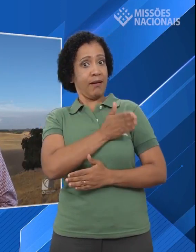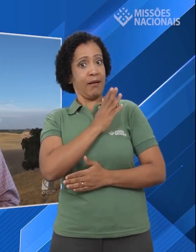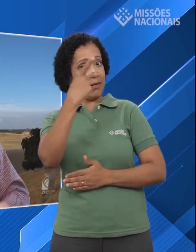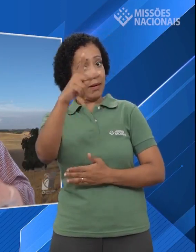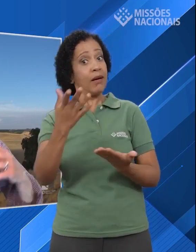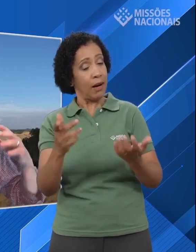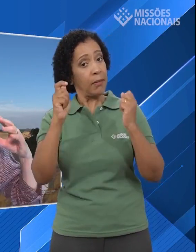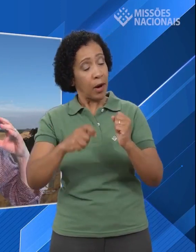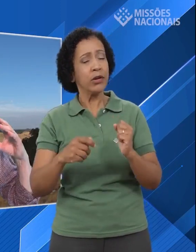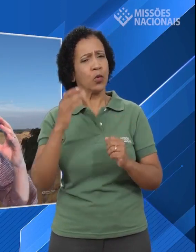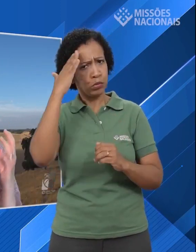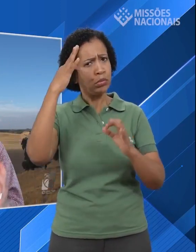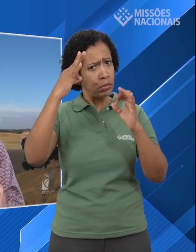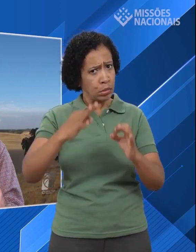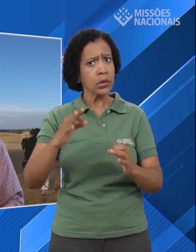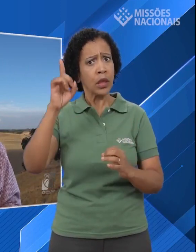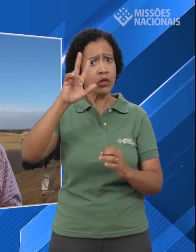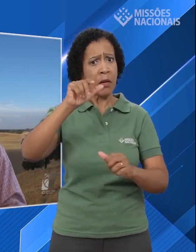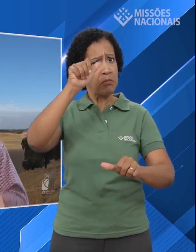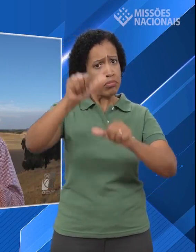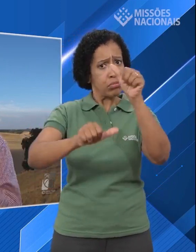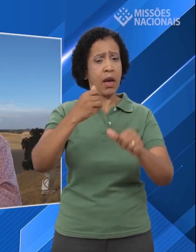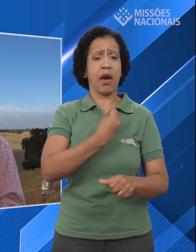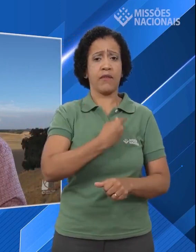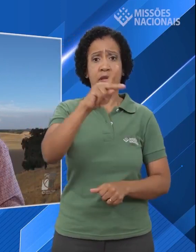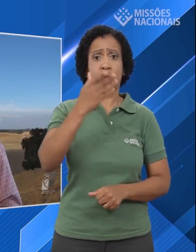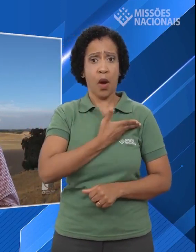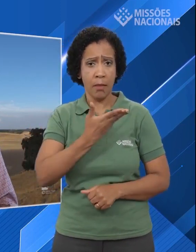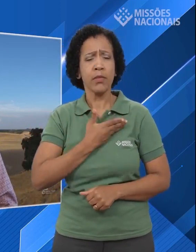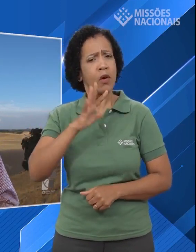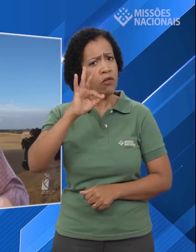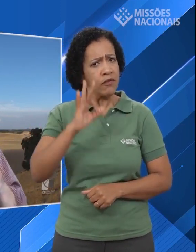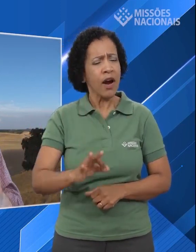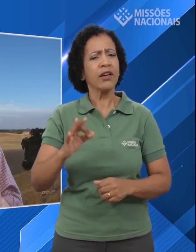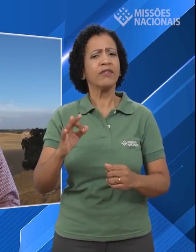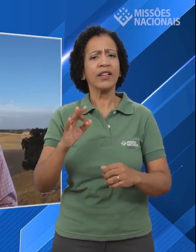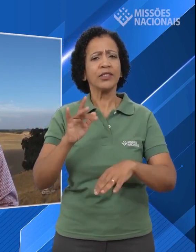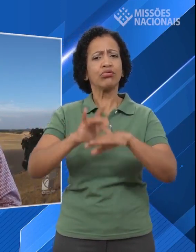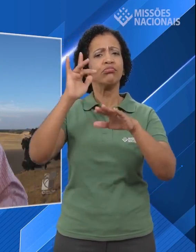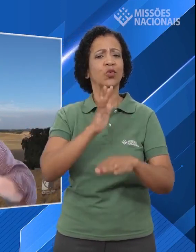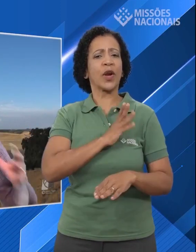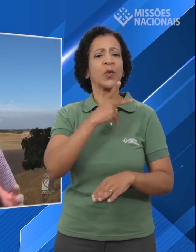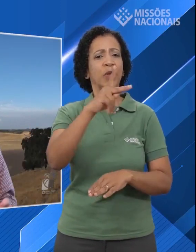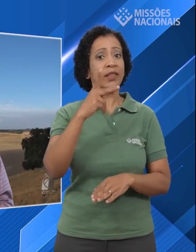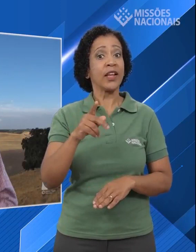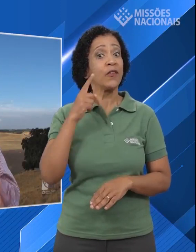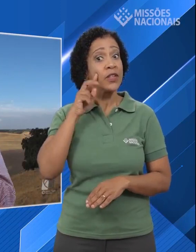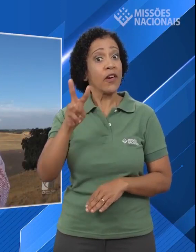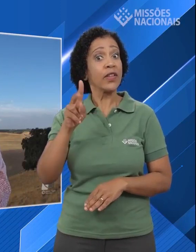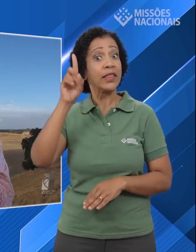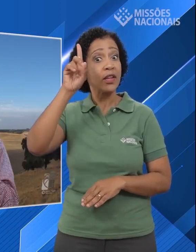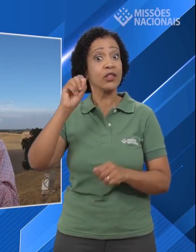que vou estar apresentando e creio que deus vai tocar o coração deles mudar a vida deles e veremos deus